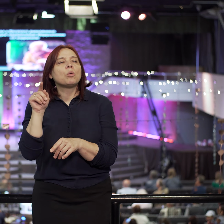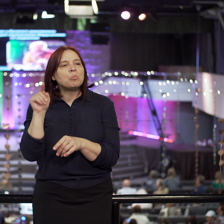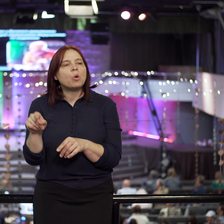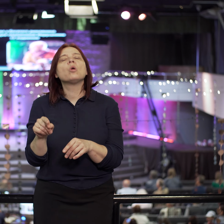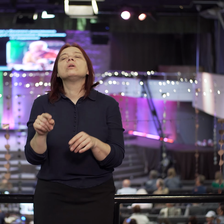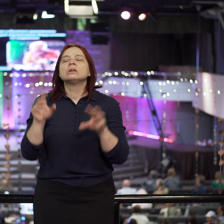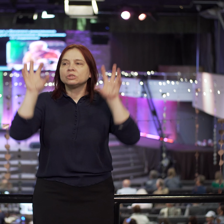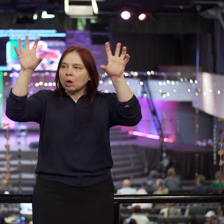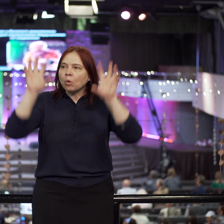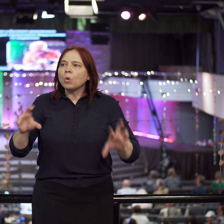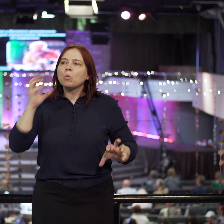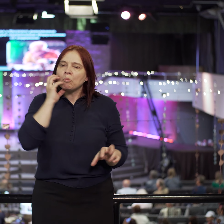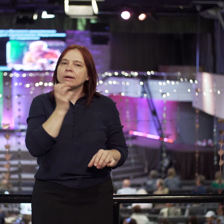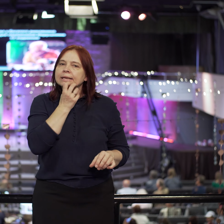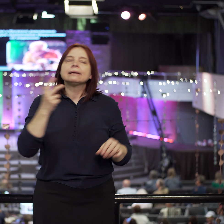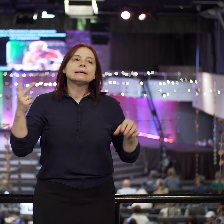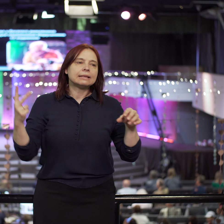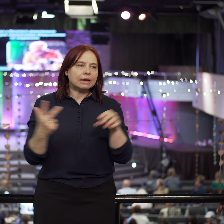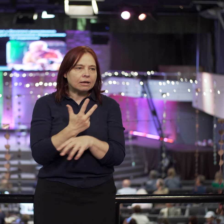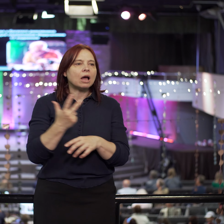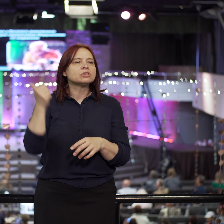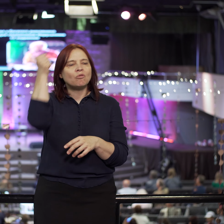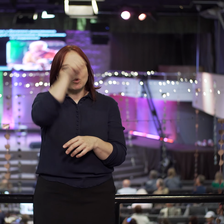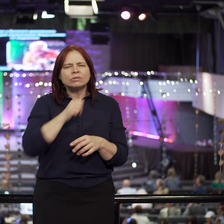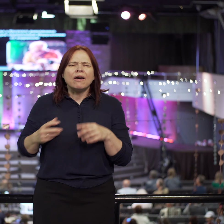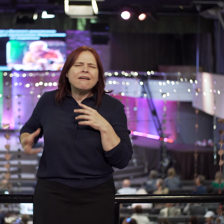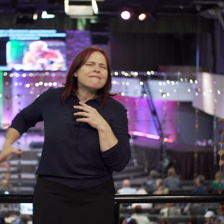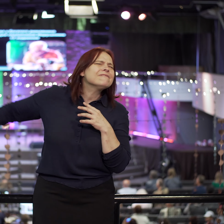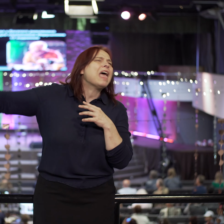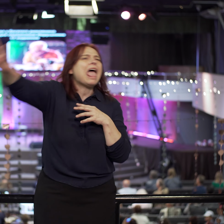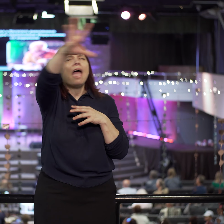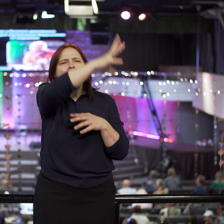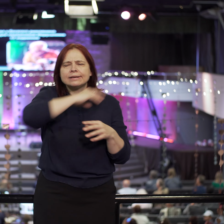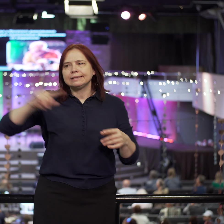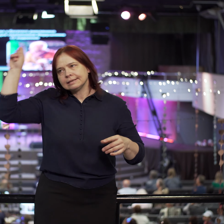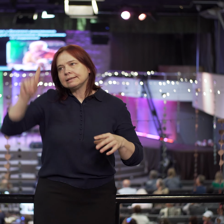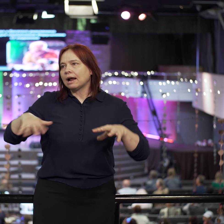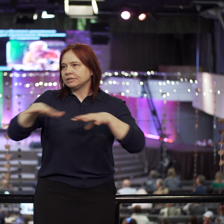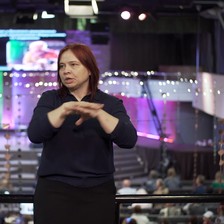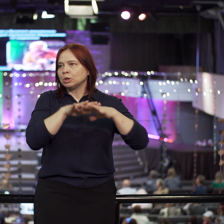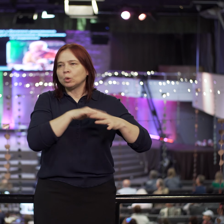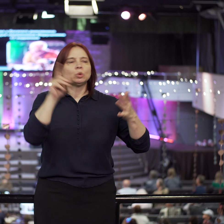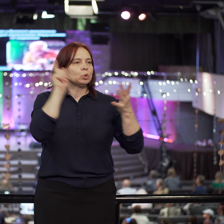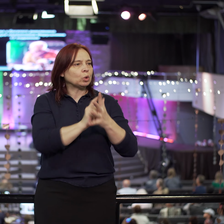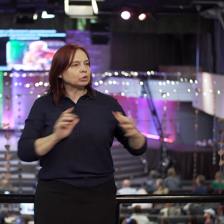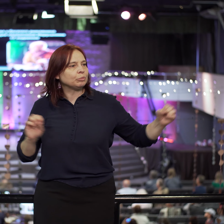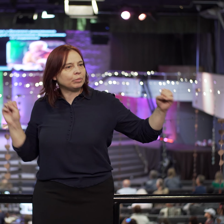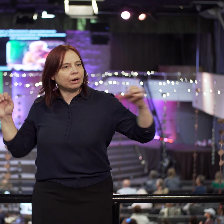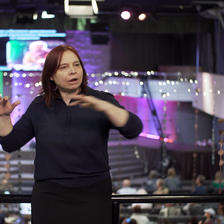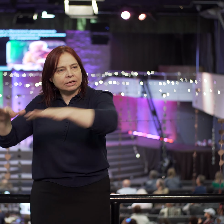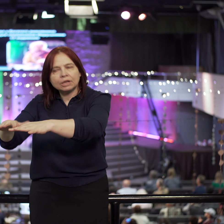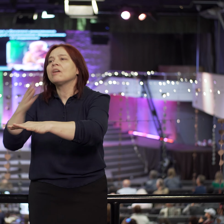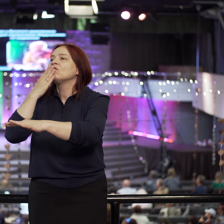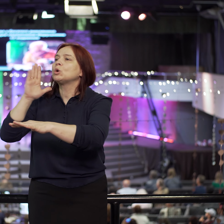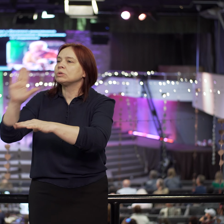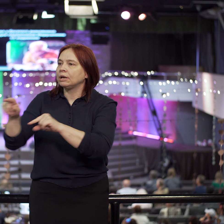по закону Моисея, три раза в год весь народ должен собираться для поклонения Богу в